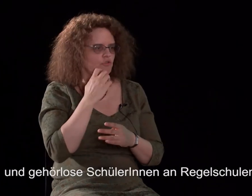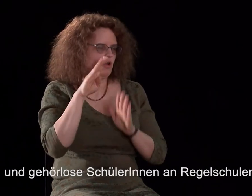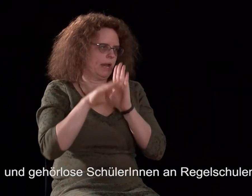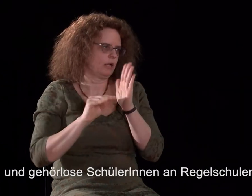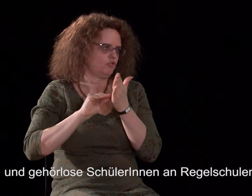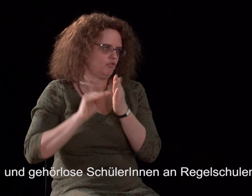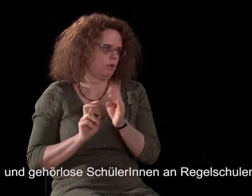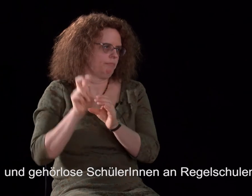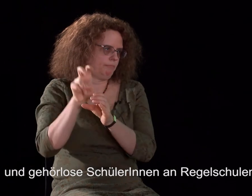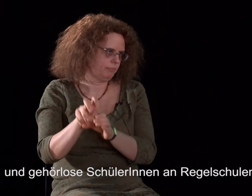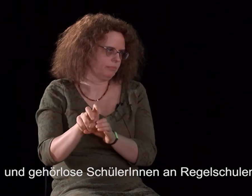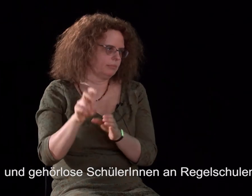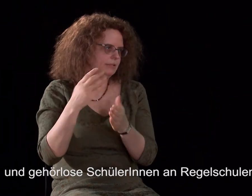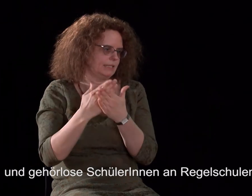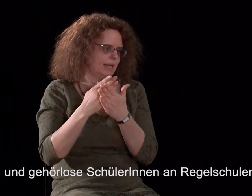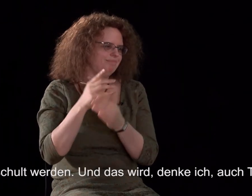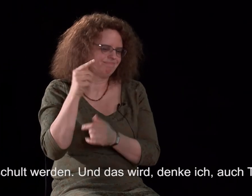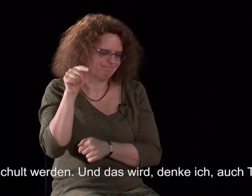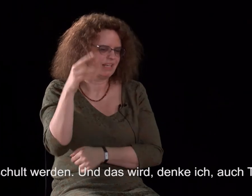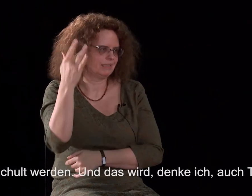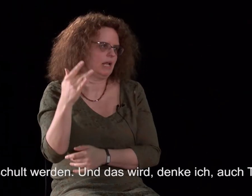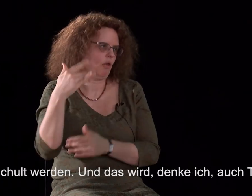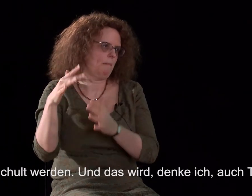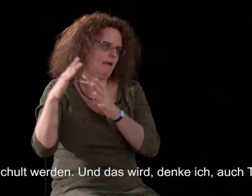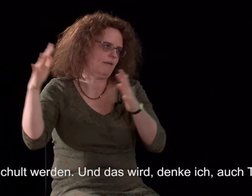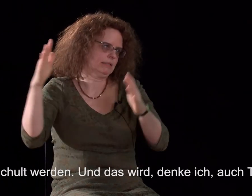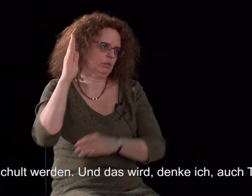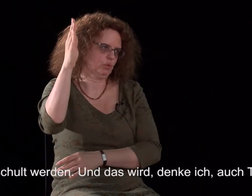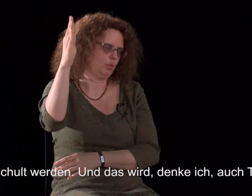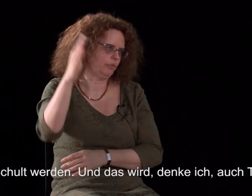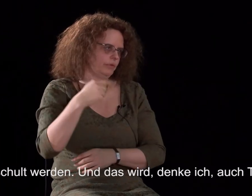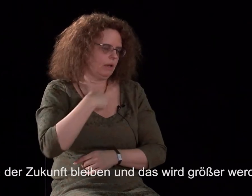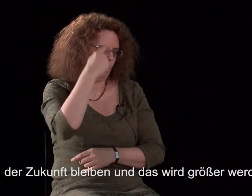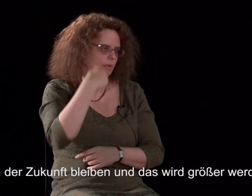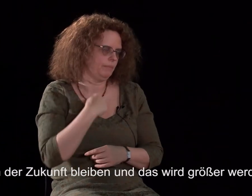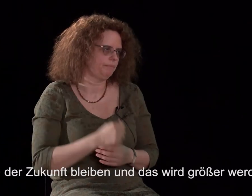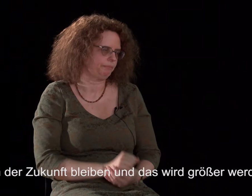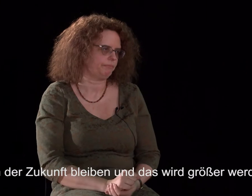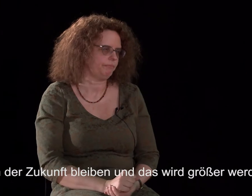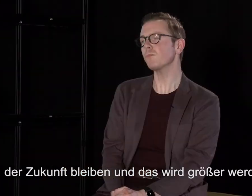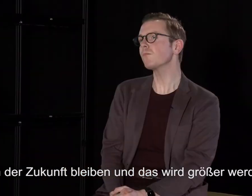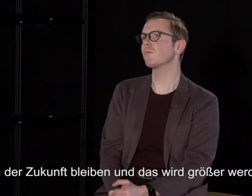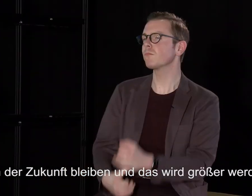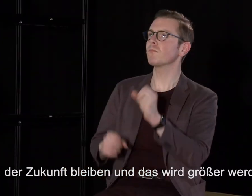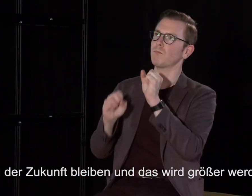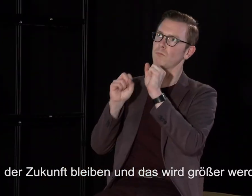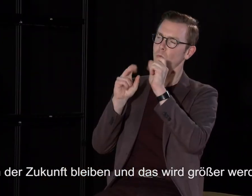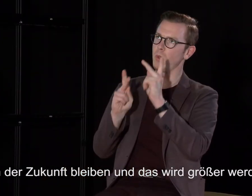gehörlose Schüler an Regelschulen beschult werden. Und das wird, denke ich, Trend in der Zukunft bleiben und das wird größer werden.